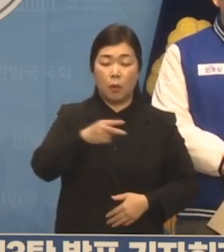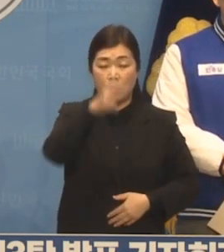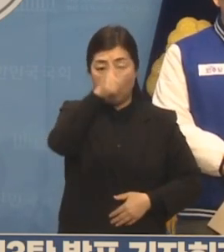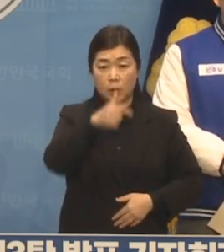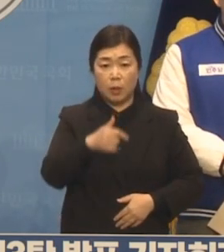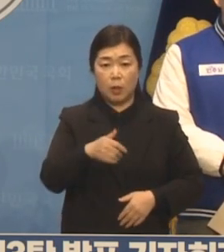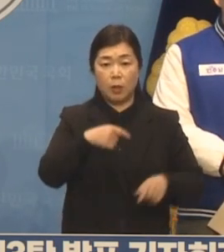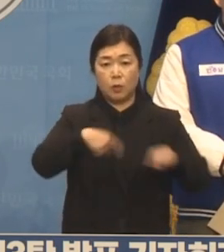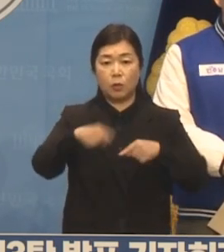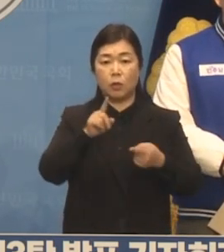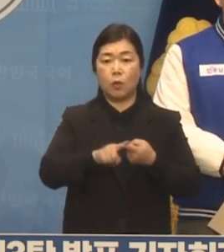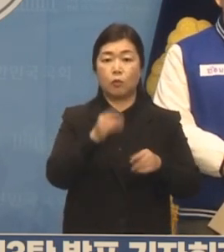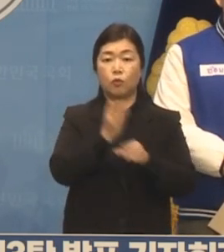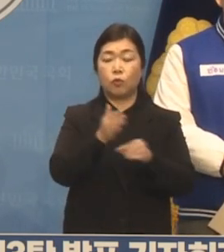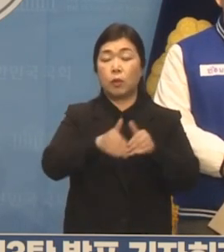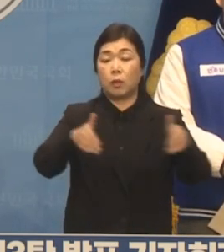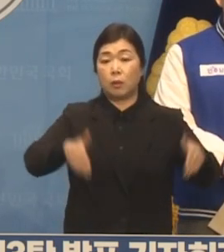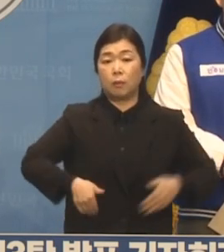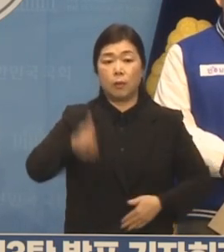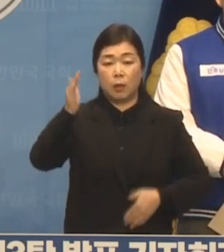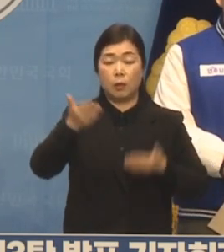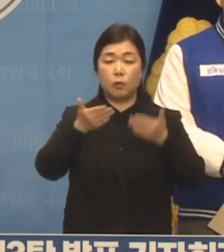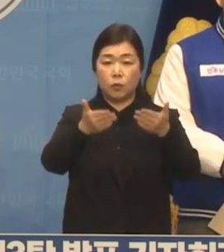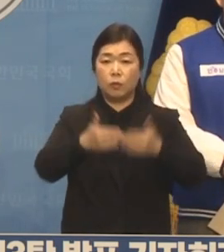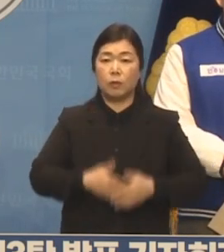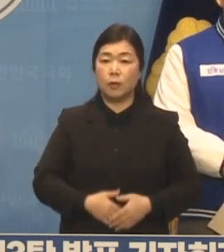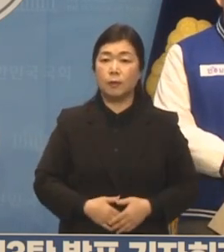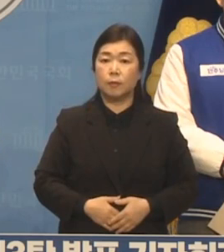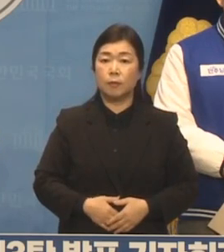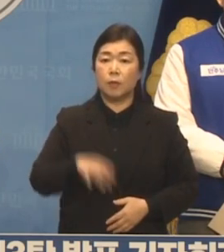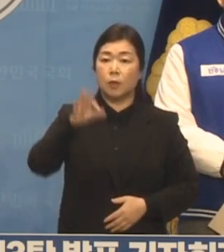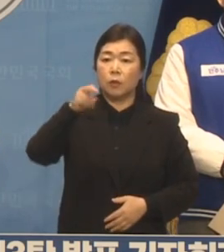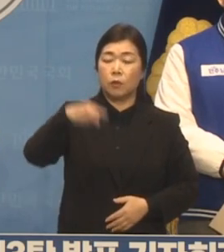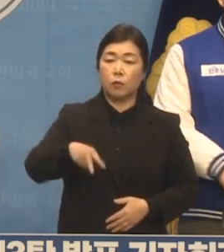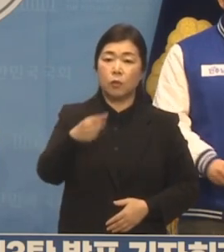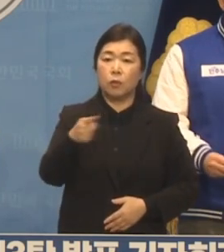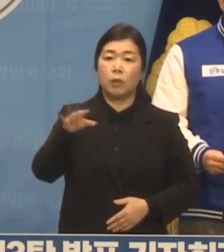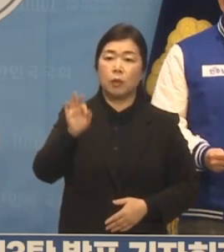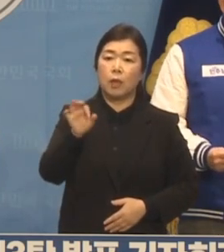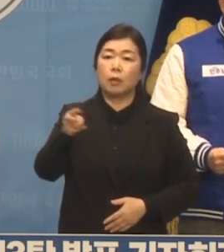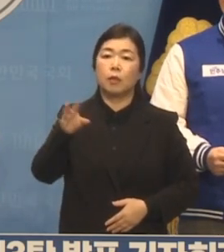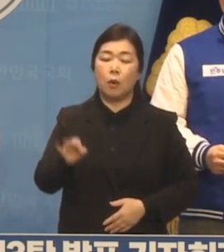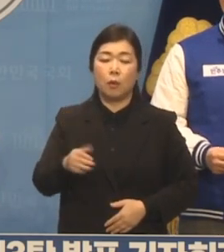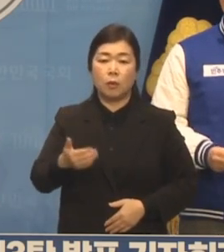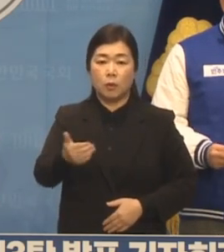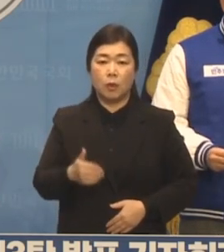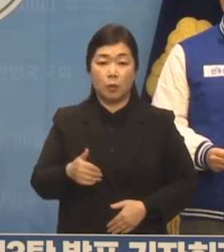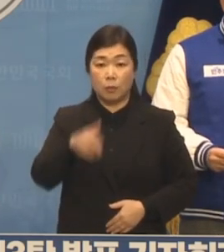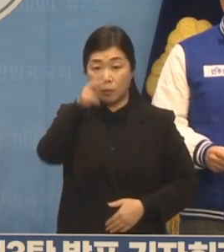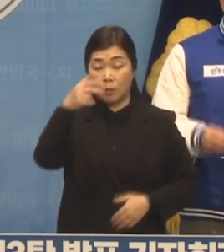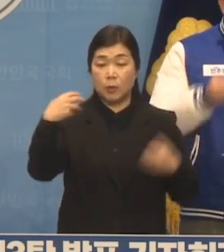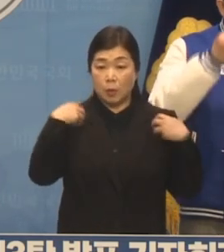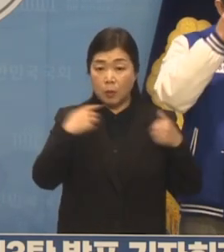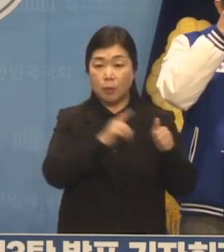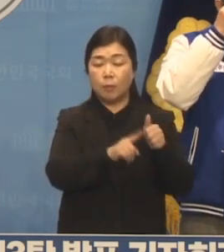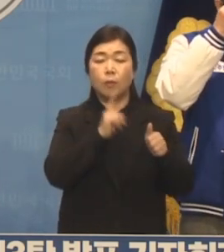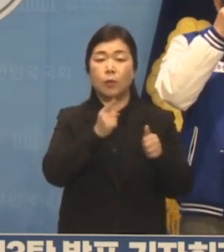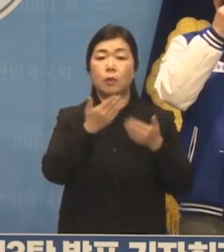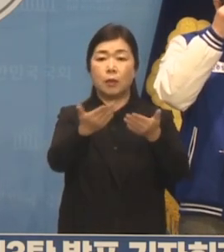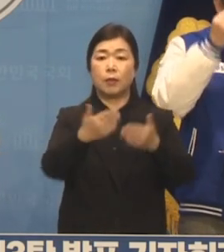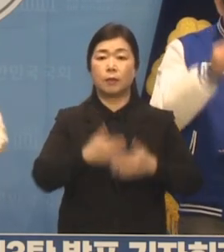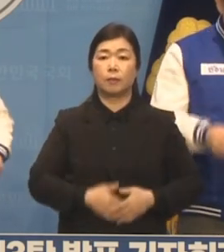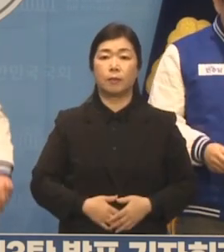경제적 중립성을 위해서 목소리를 높이고 계시는 우리 유삼영 전 총경 영입인직께서 말씀